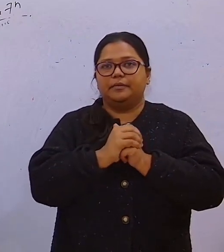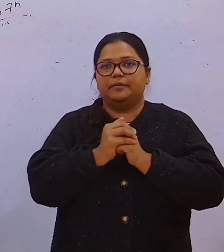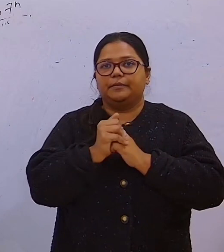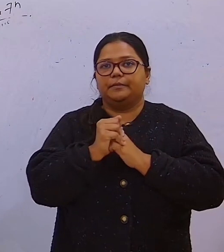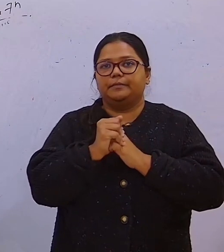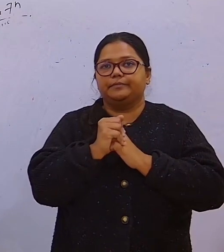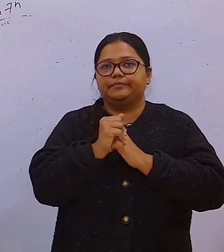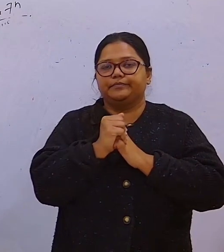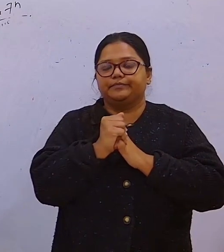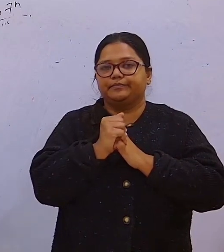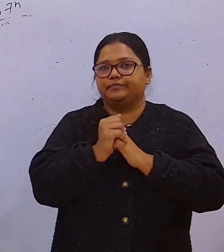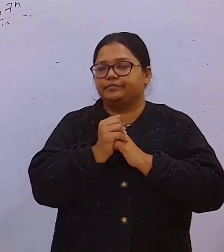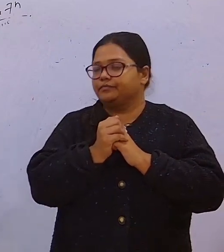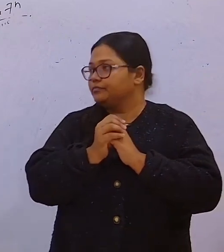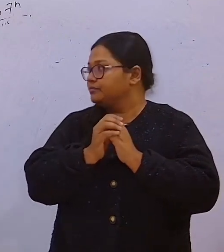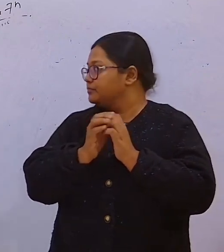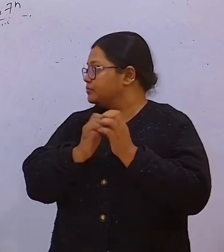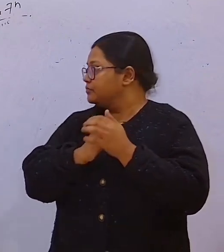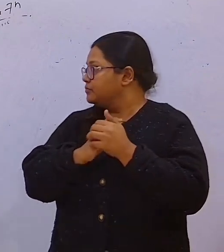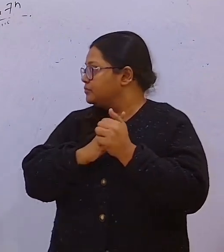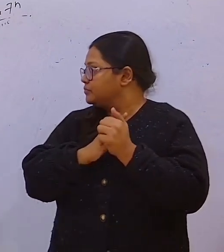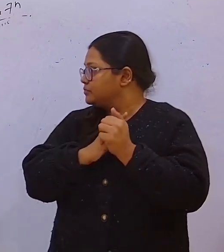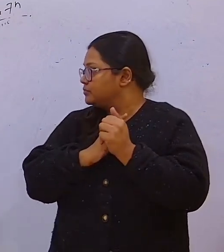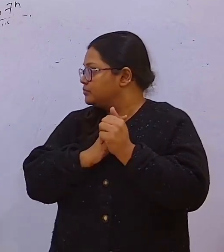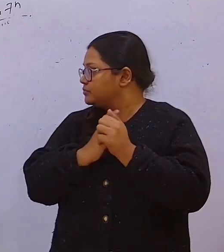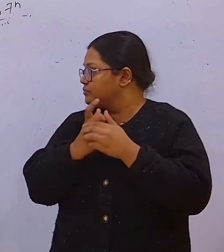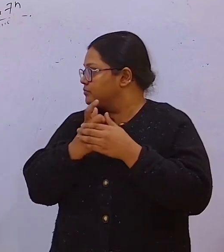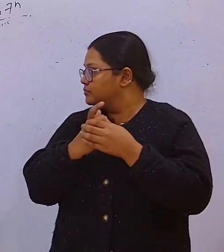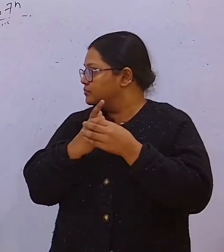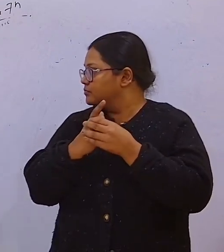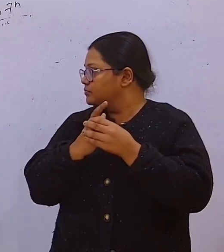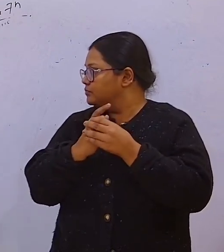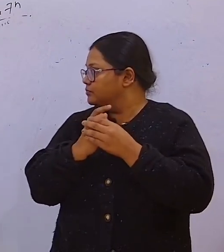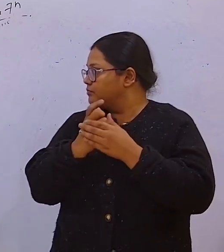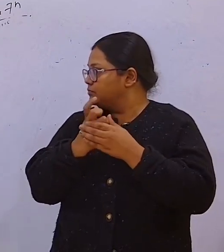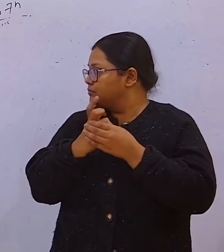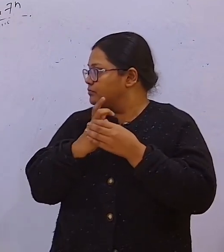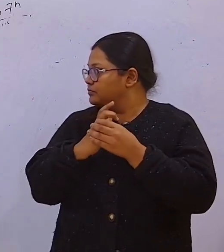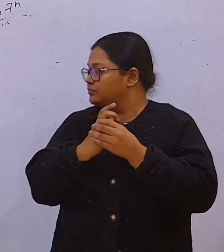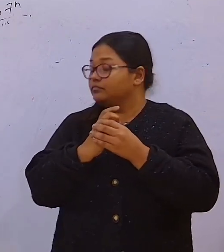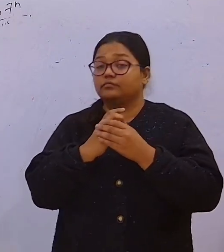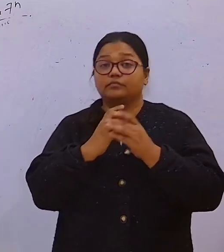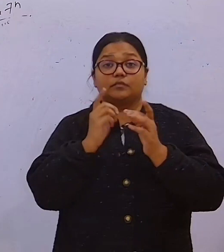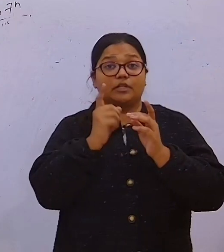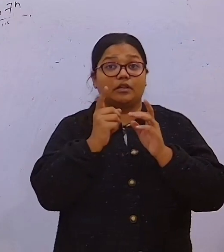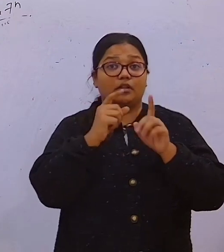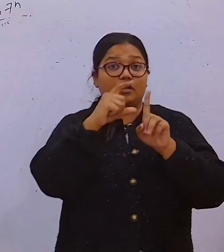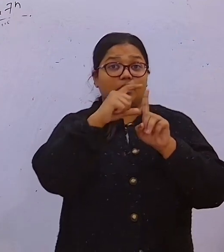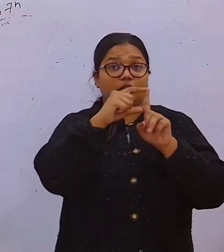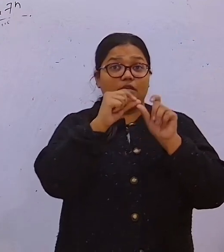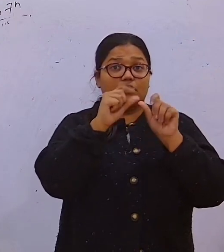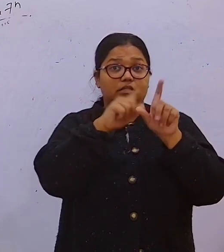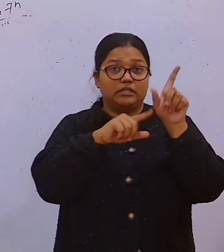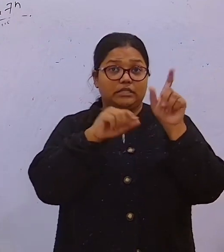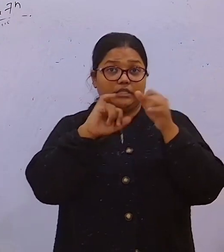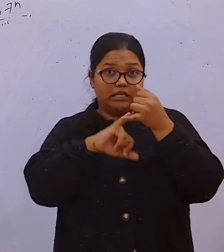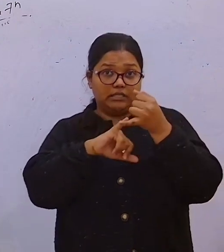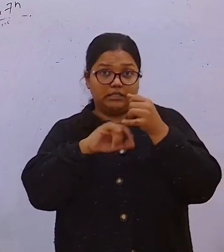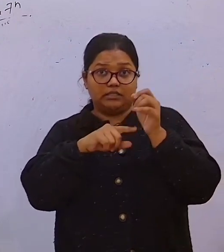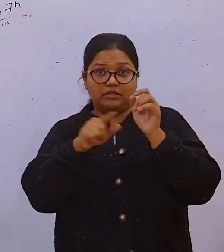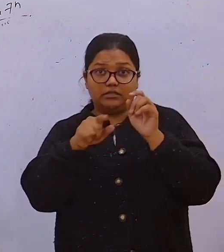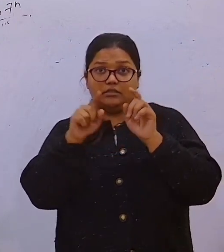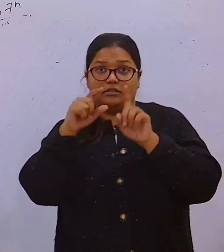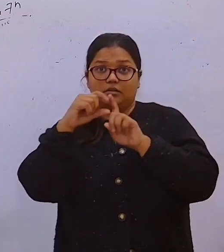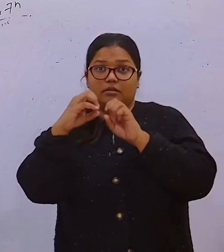सिंगुलर होगा। ऐसा कत्ते नहीं लिखोगे कि डेज बाय डेज, ये गलत